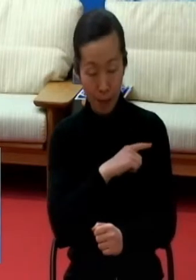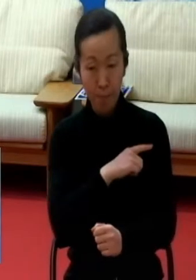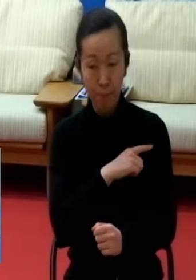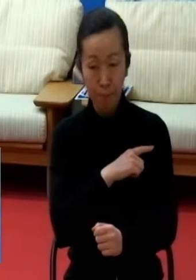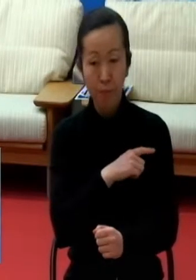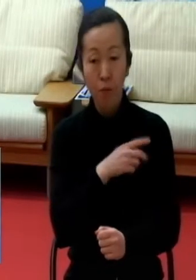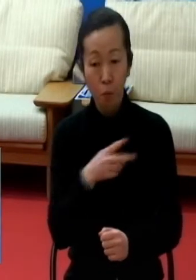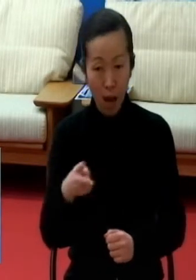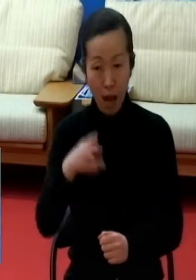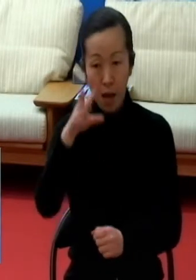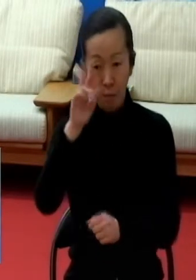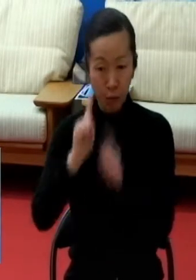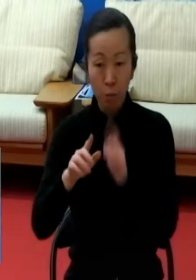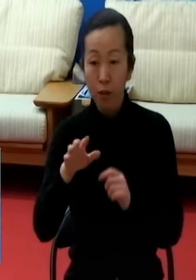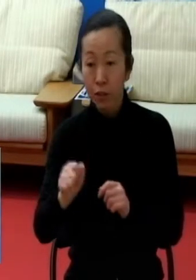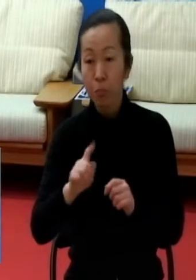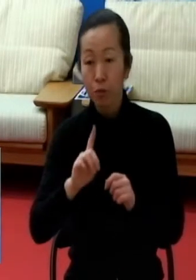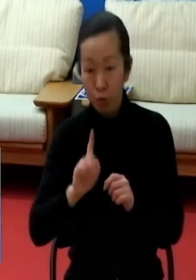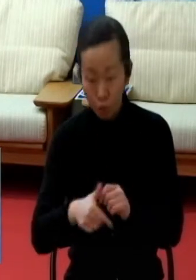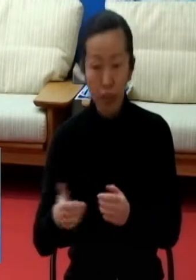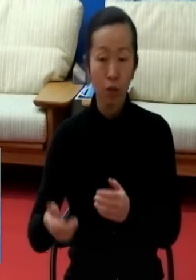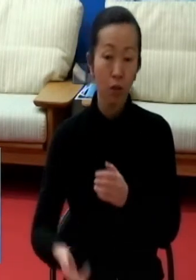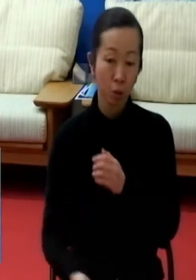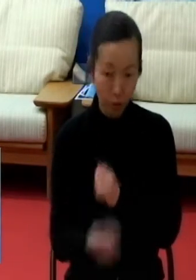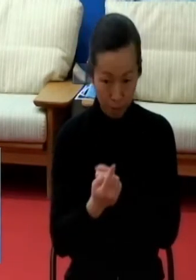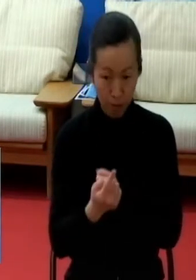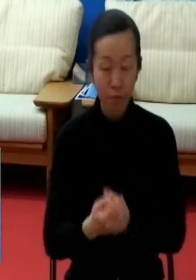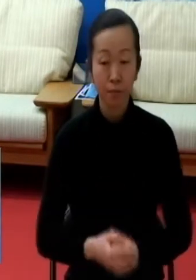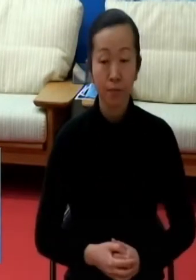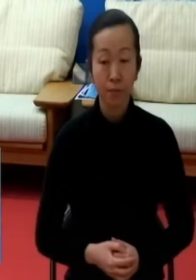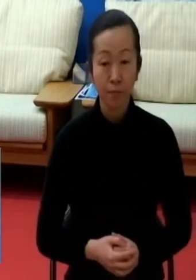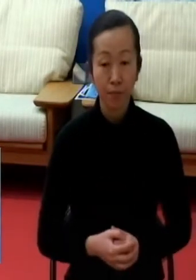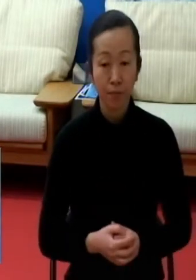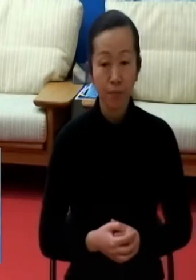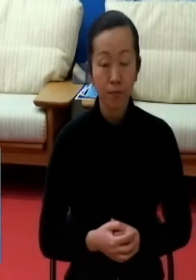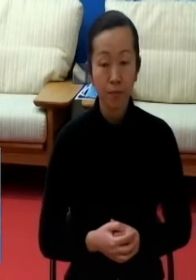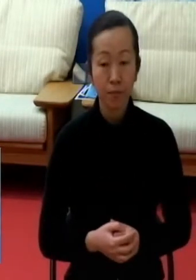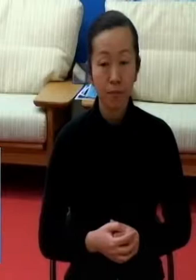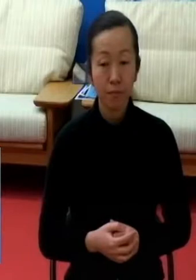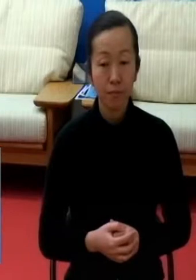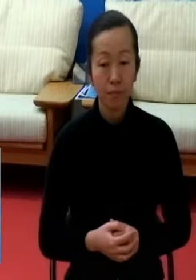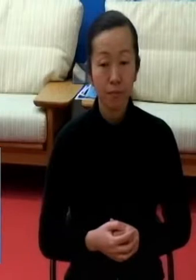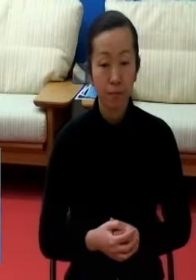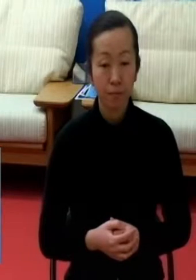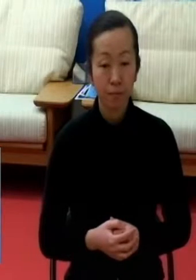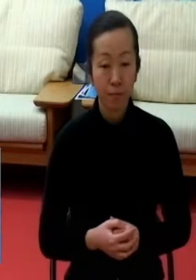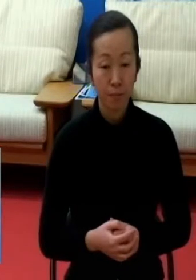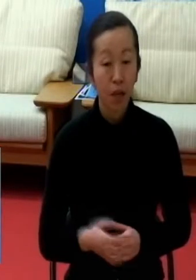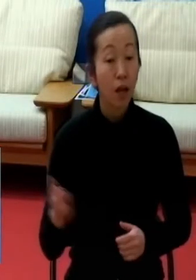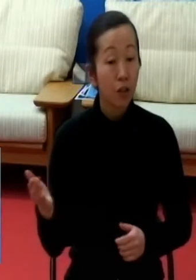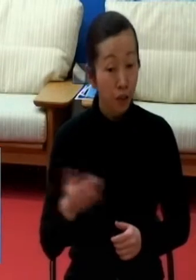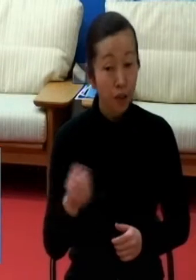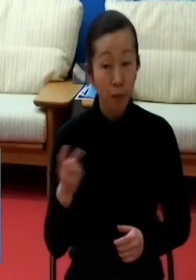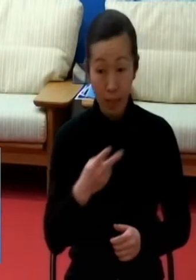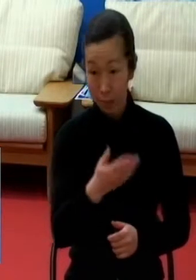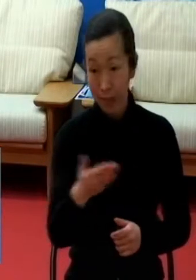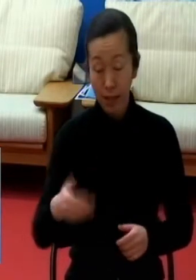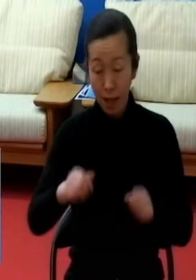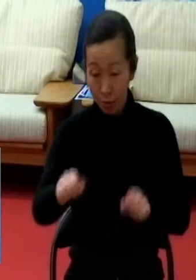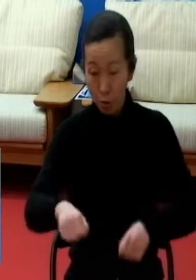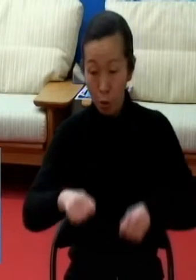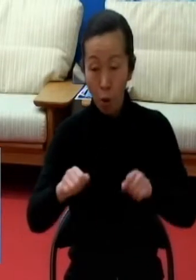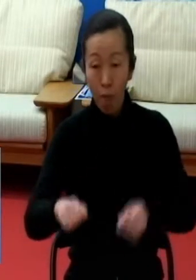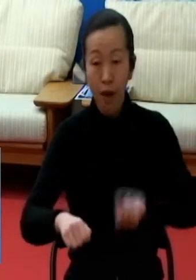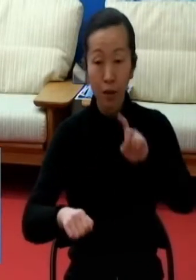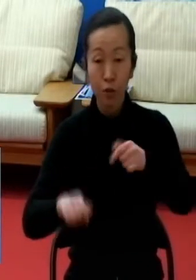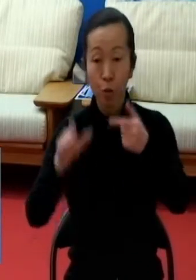ればならないんです。 여러분 로마서 16장에 그 믿음의 사람들이 찾은 주도권을 또 우리는 회복해야 됩니다. そしてまだ皆さん、ローマ16章